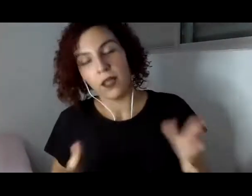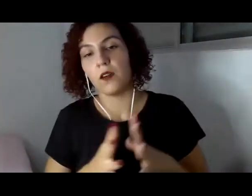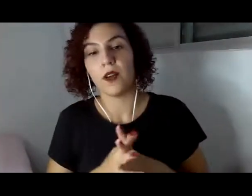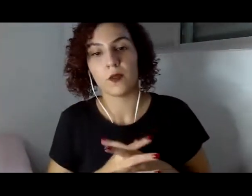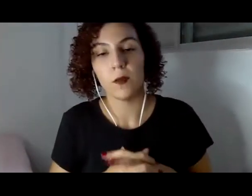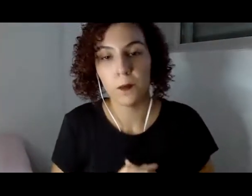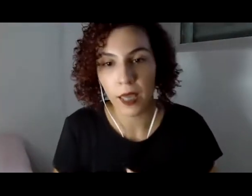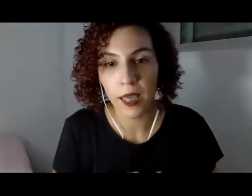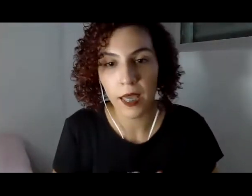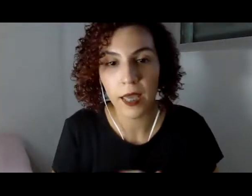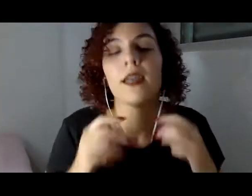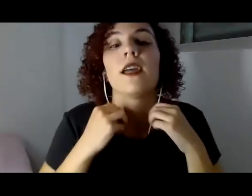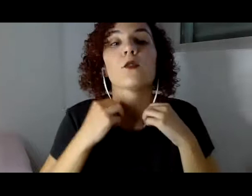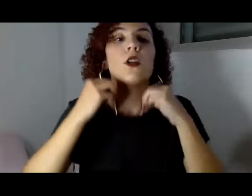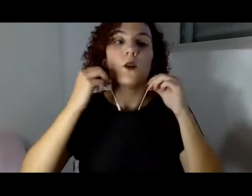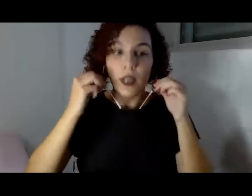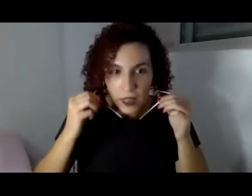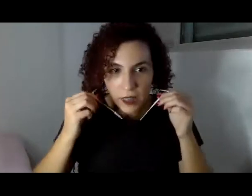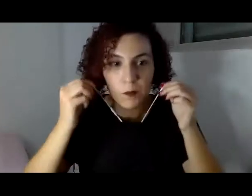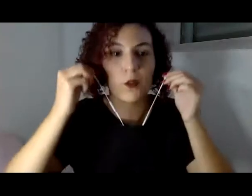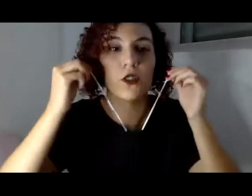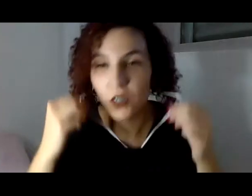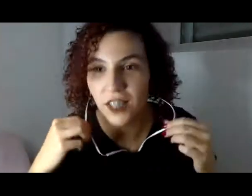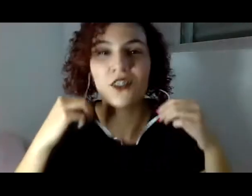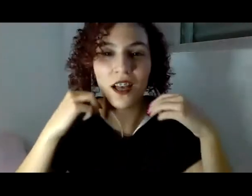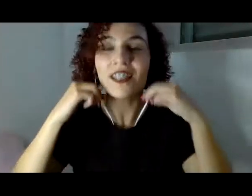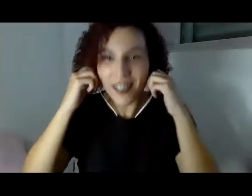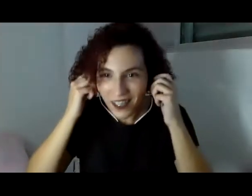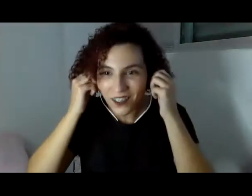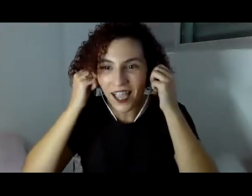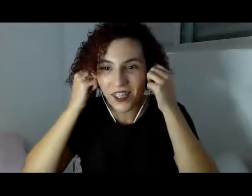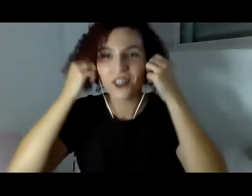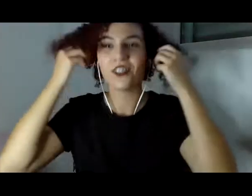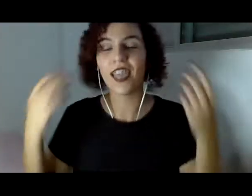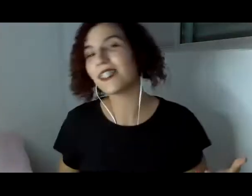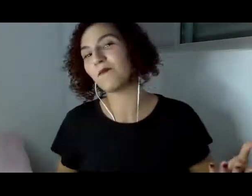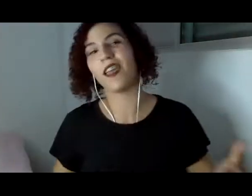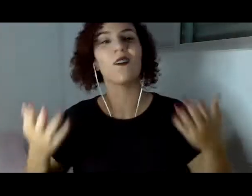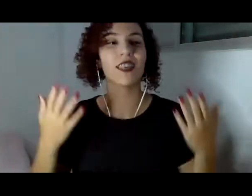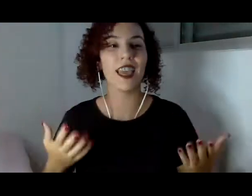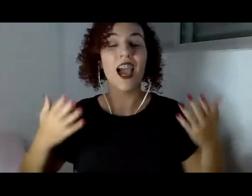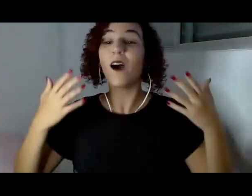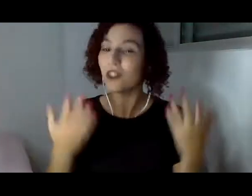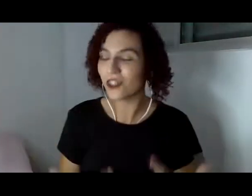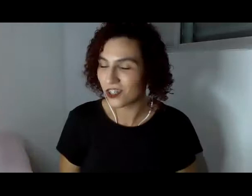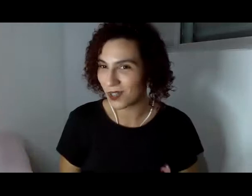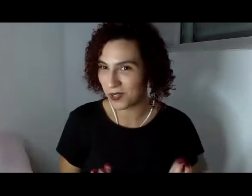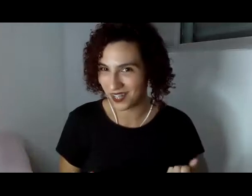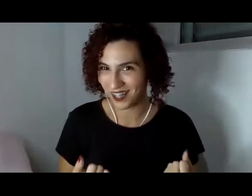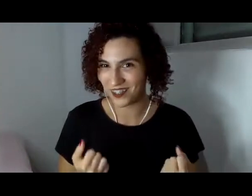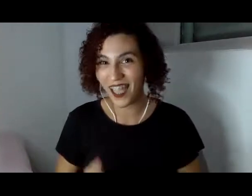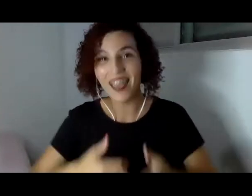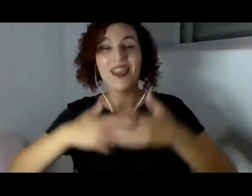né? Eu faço RP, eu sou leonina, que hoje em dia a gente fala signo, né, gente? A gente quer saber com quem, onde a gente